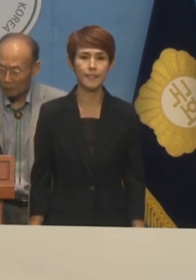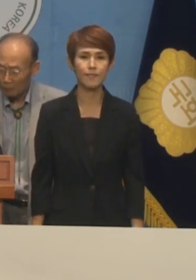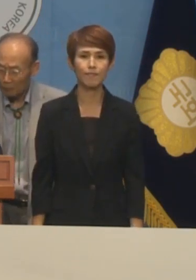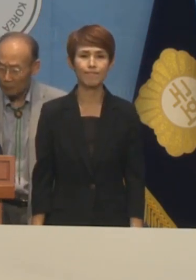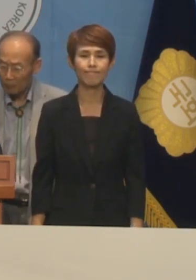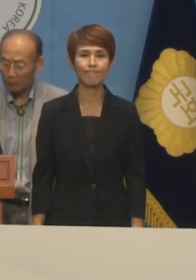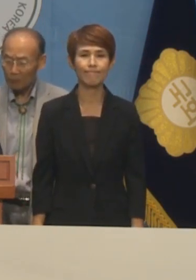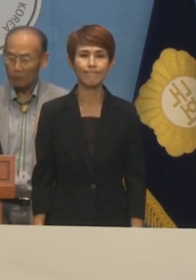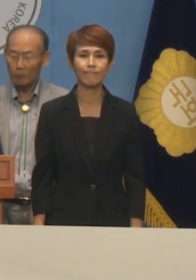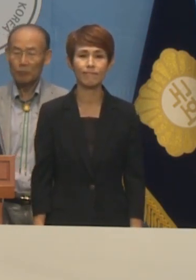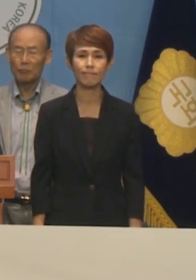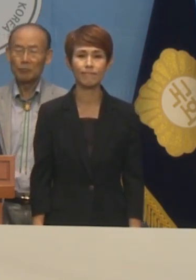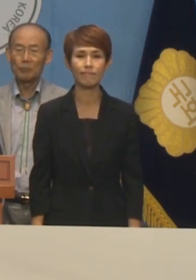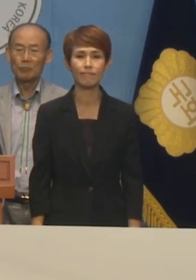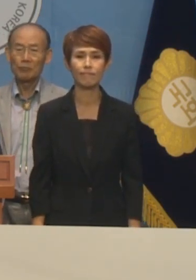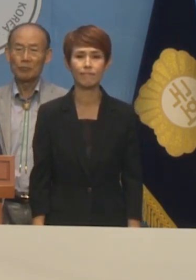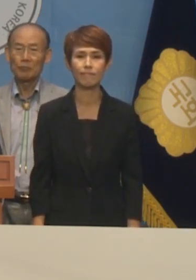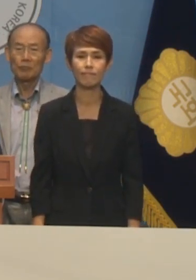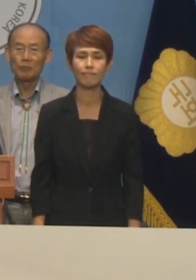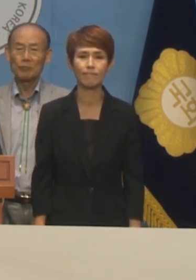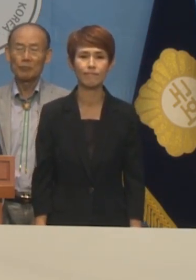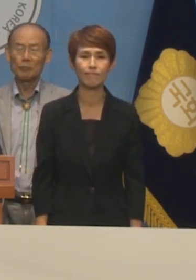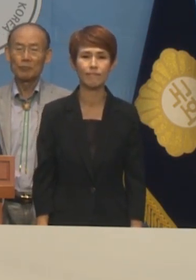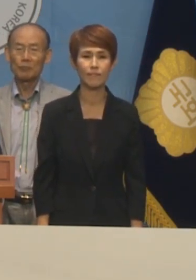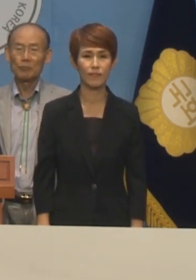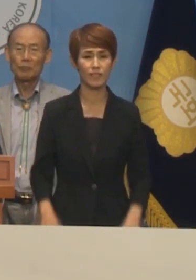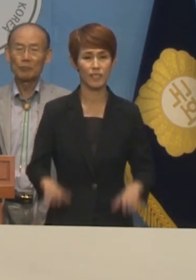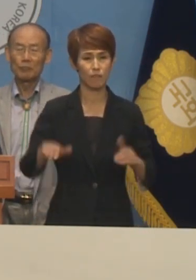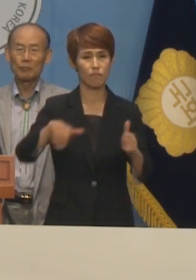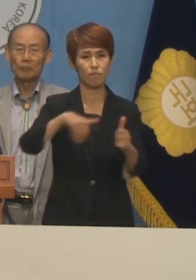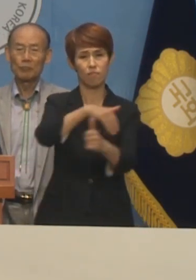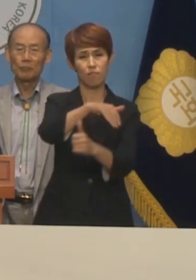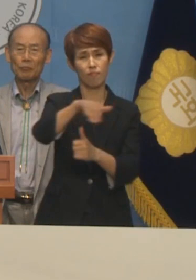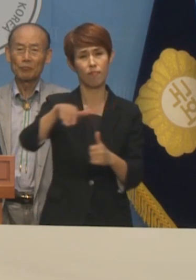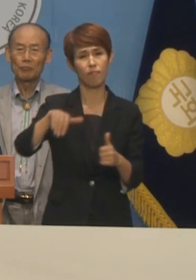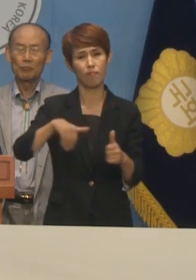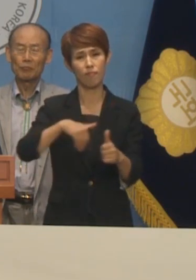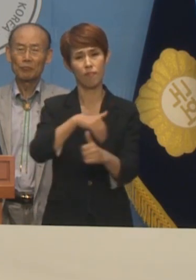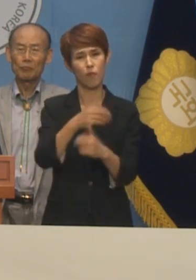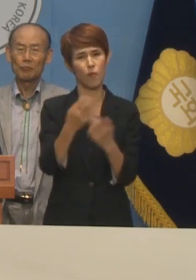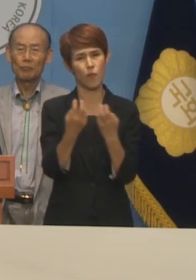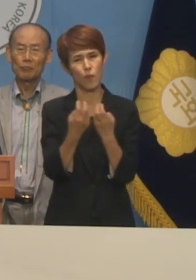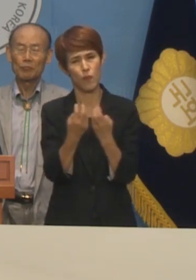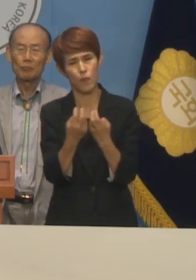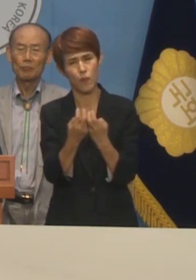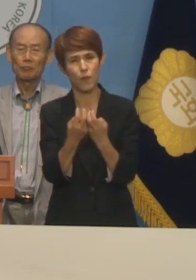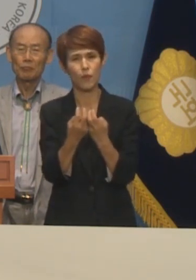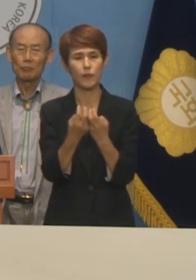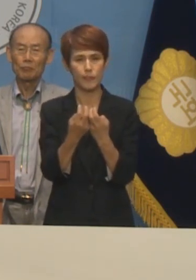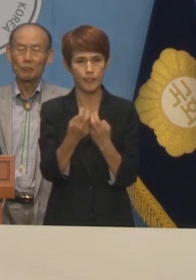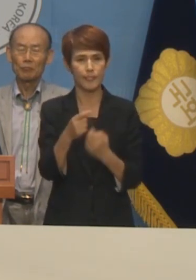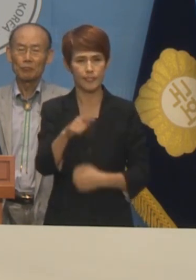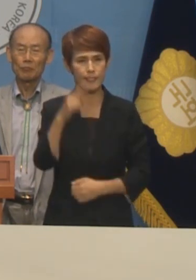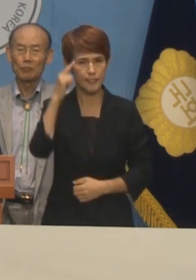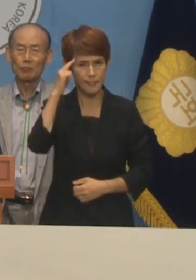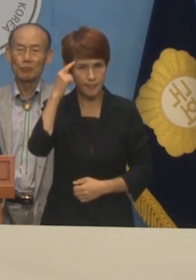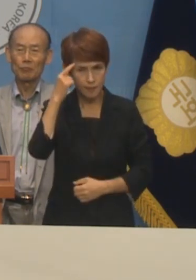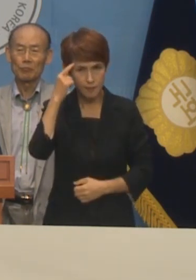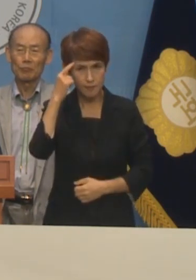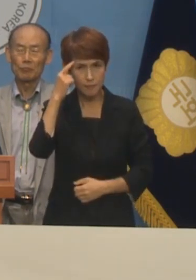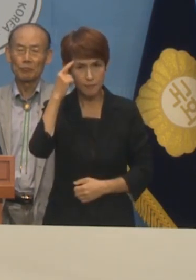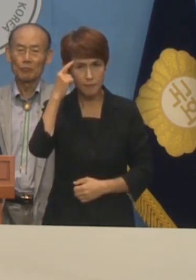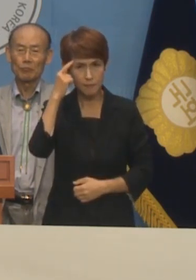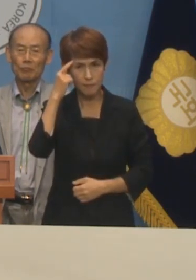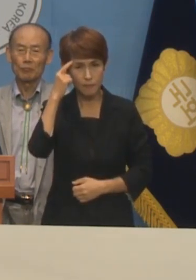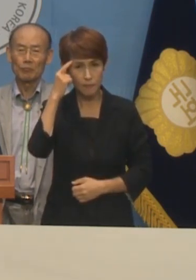그래서 우리를 둘러싼 상황 사태에 대한 일면적인 인식, 비주체적